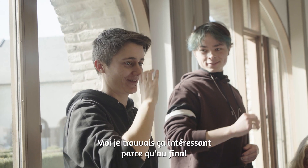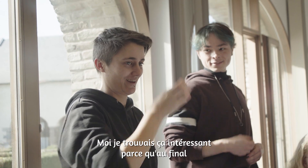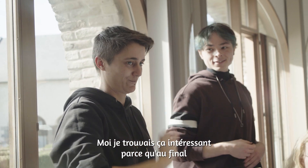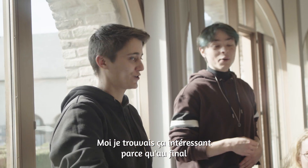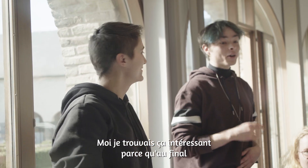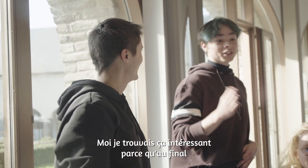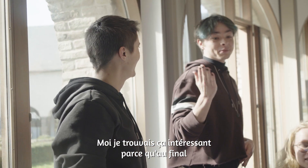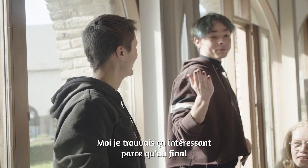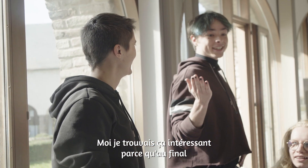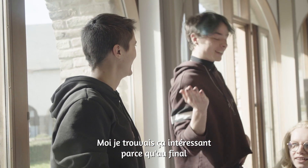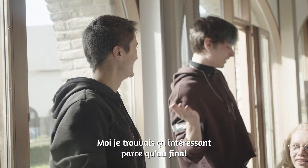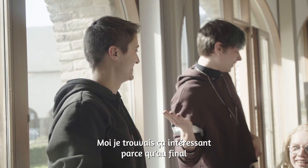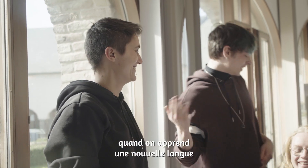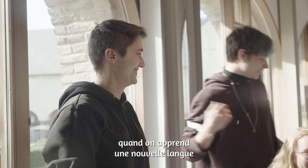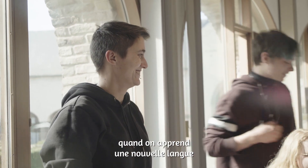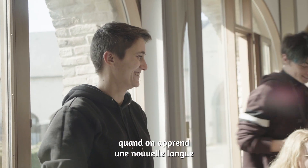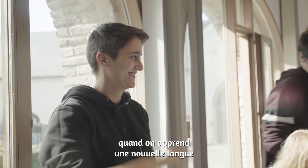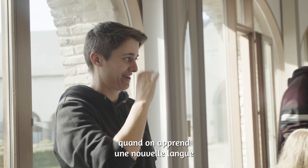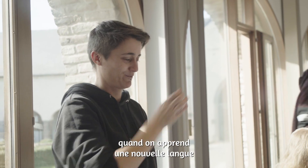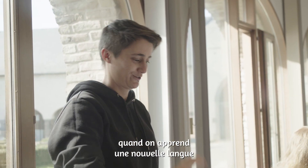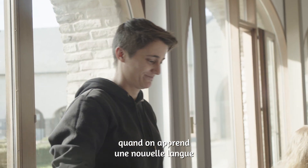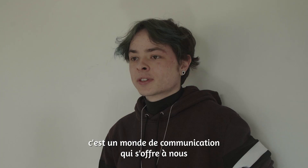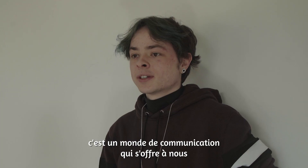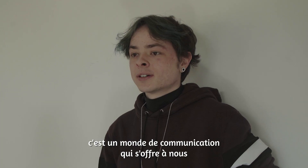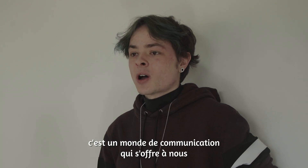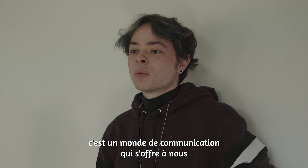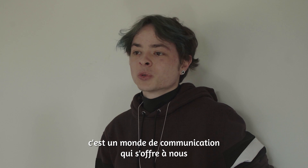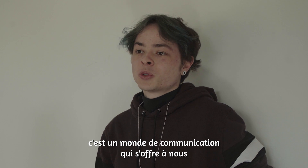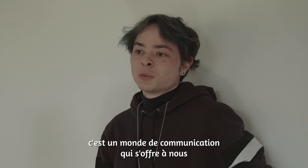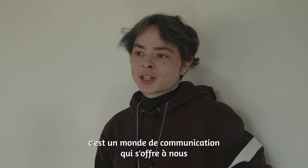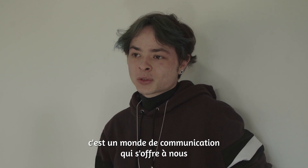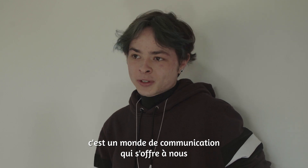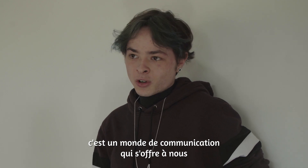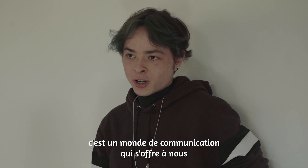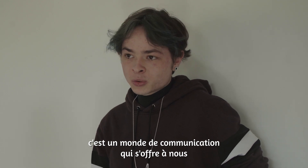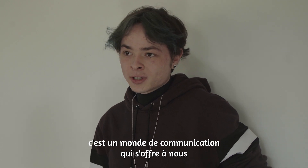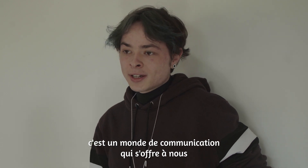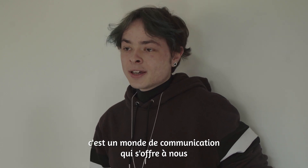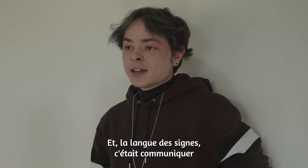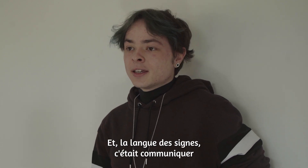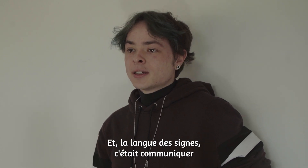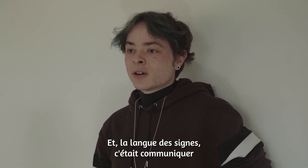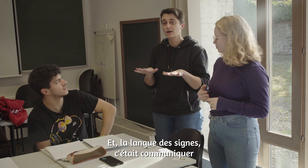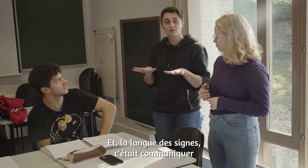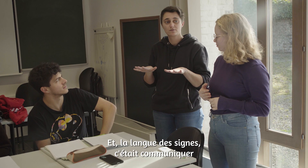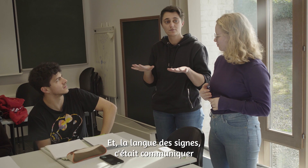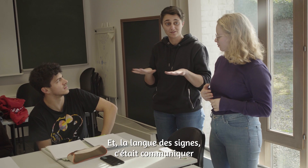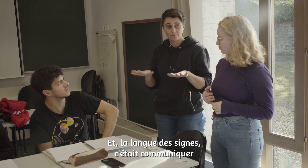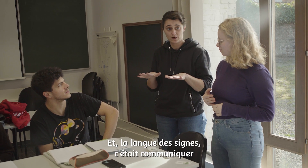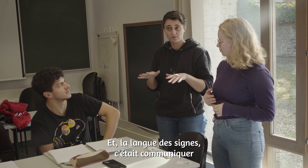Moi je trouvais ça intéressant parce qu'au final quand on apprend une nouvelle langue c'est un monde de communication qui s'offre à nous et la langue des signes c'était communiquer